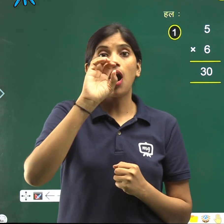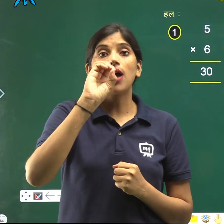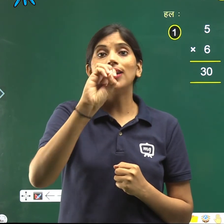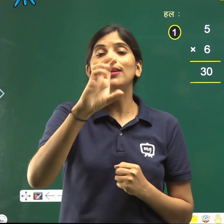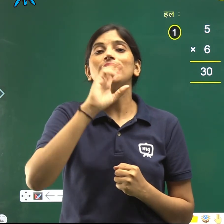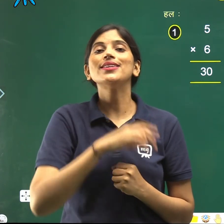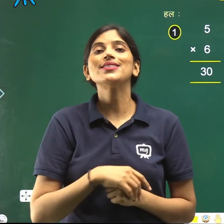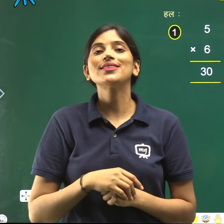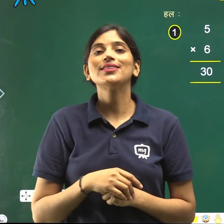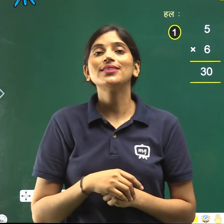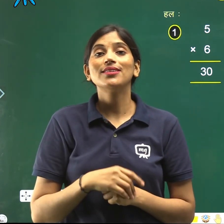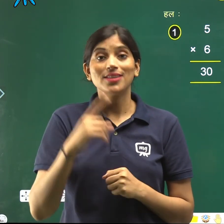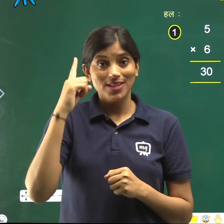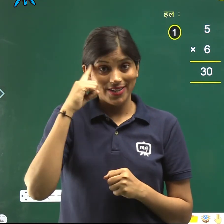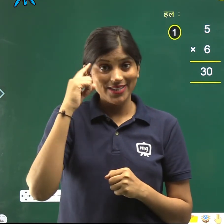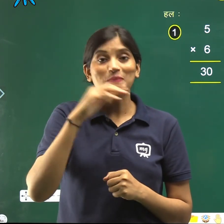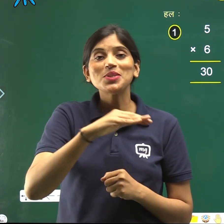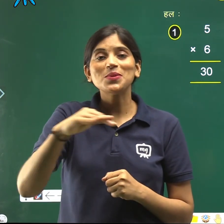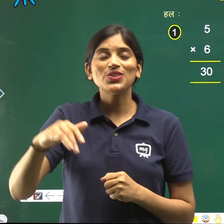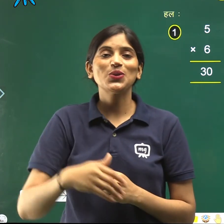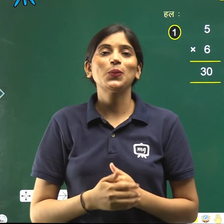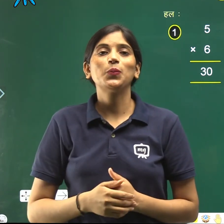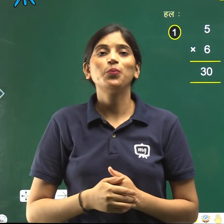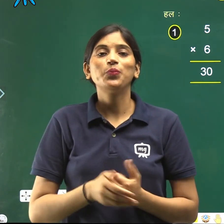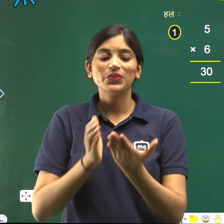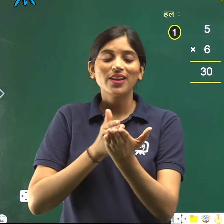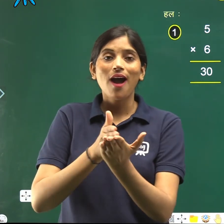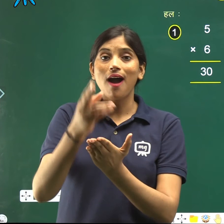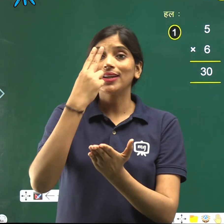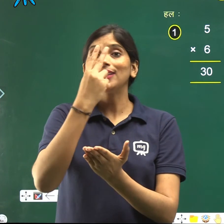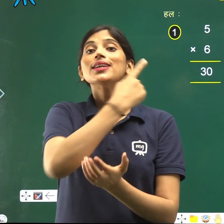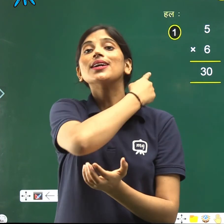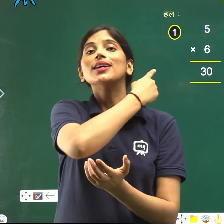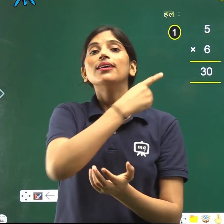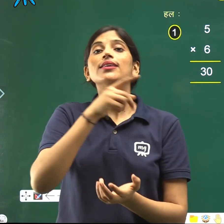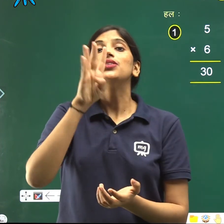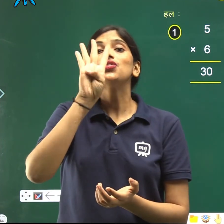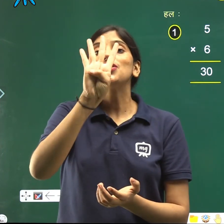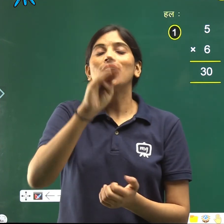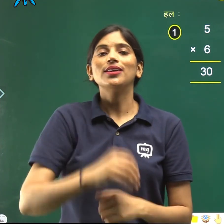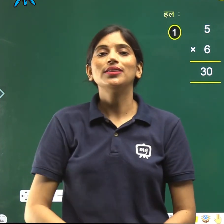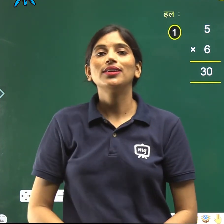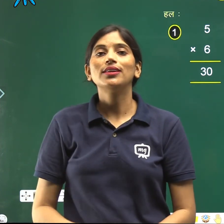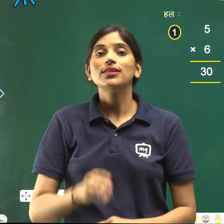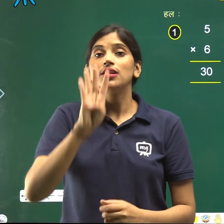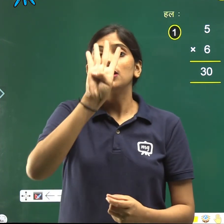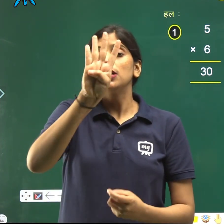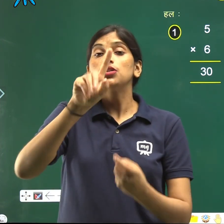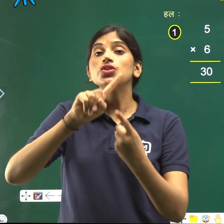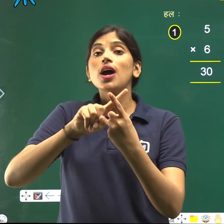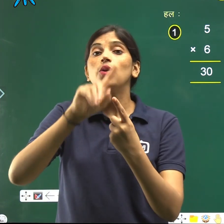40। समझे बच्चों? आगे देखो। 4, 4